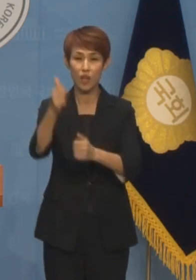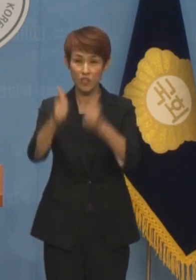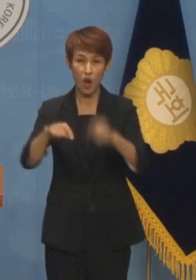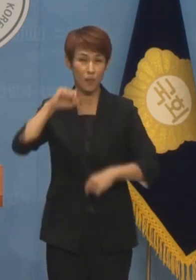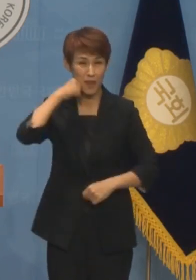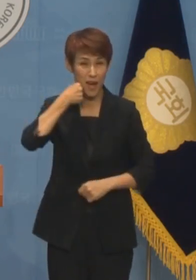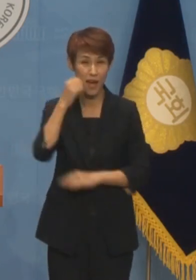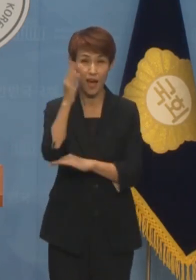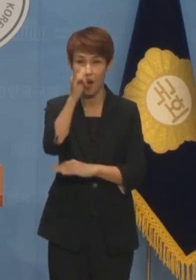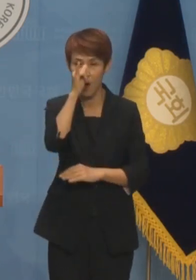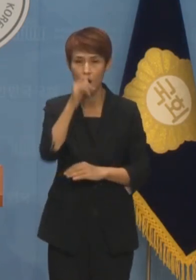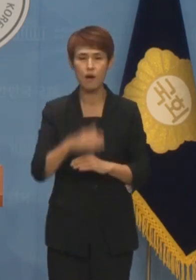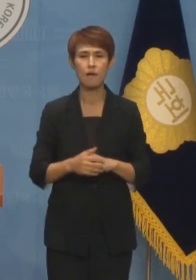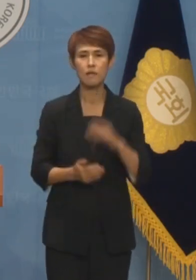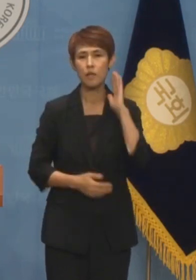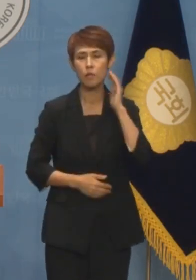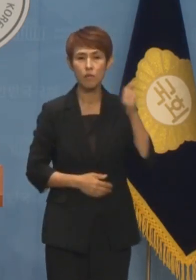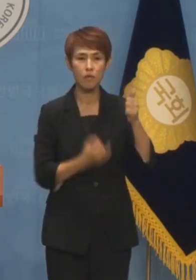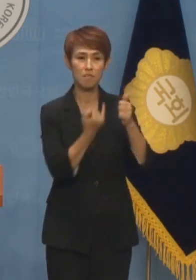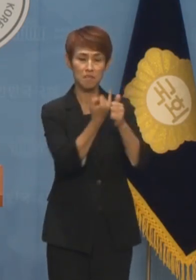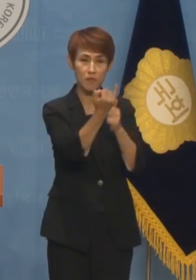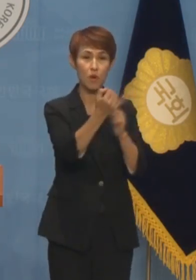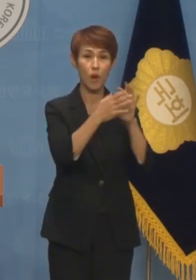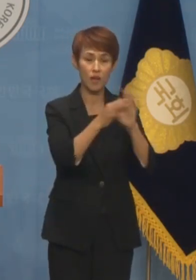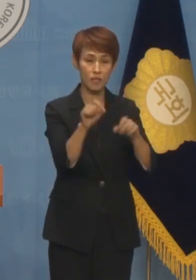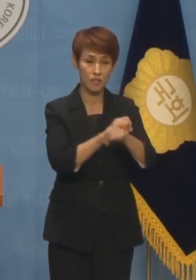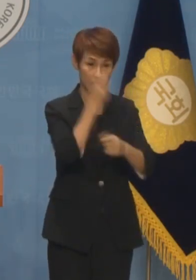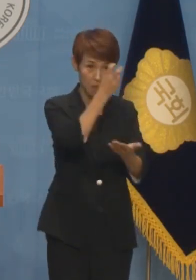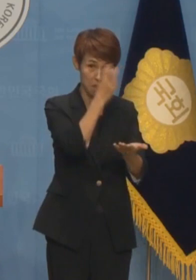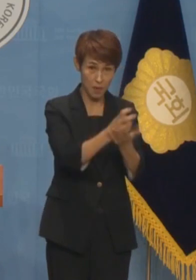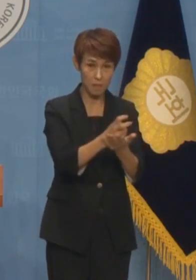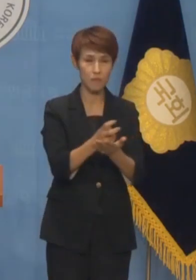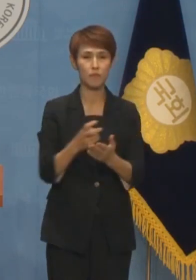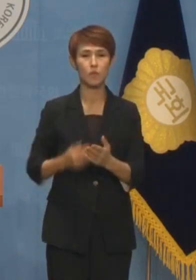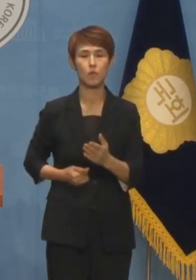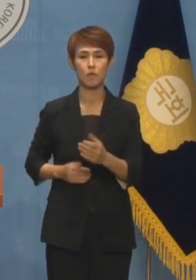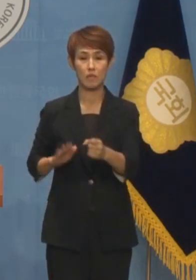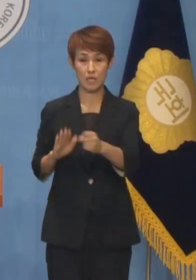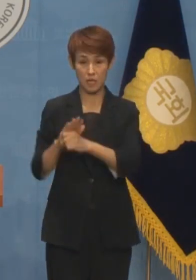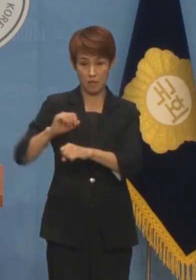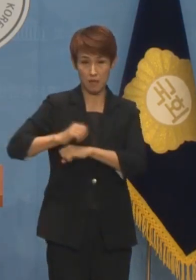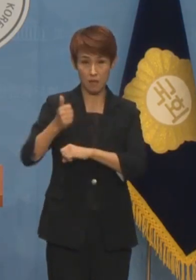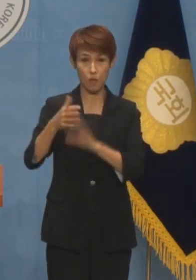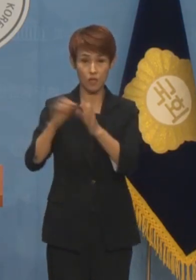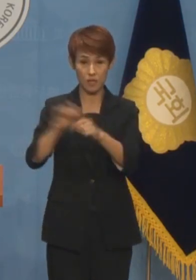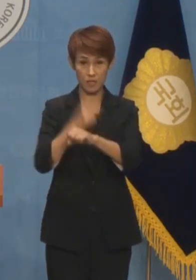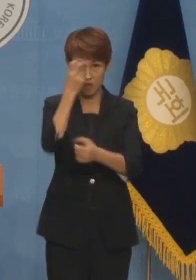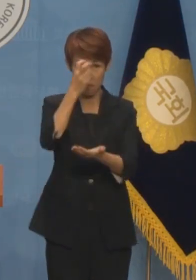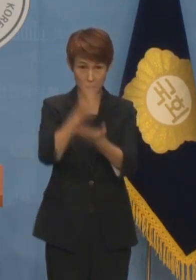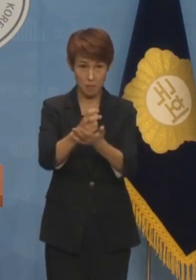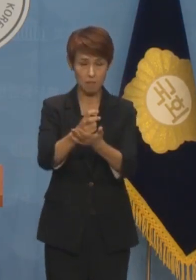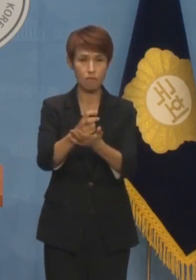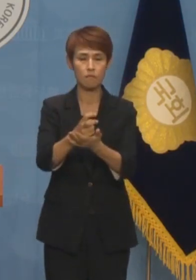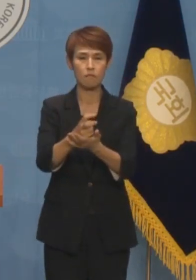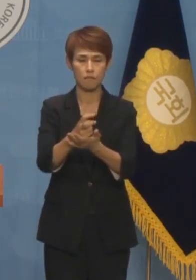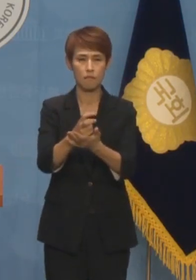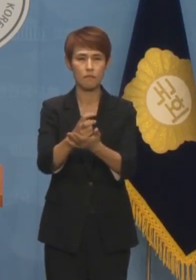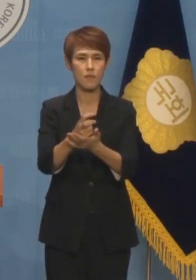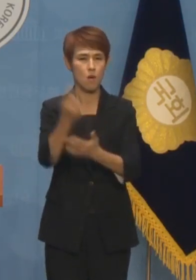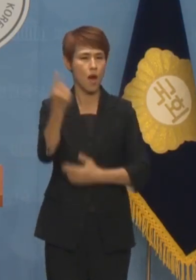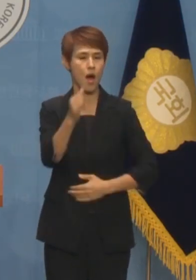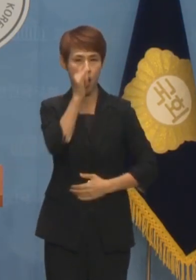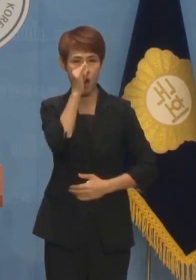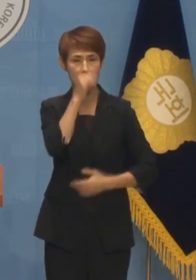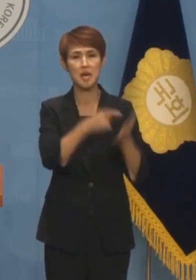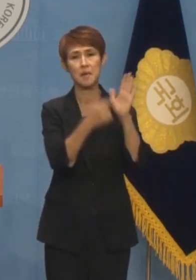김건희 특검법은 만나게 되 있다 그 연장 선상에 팩트가 나온 거다라는 발언을 했습니다